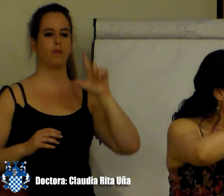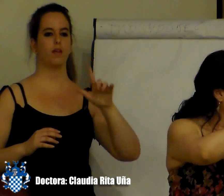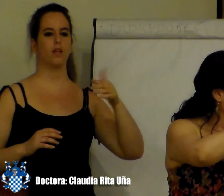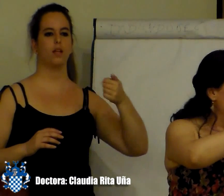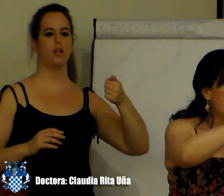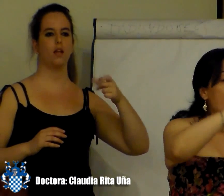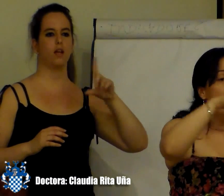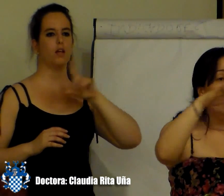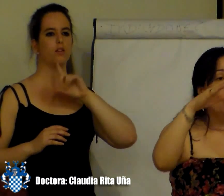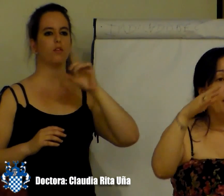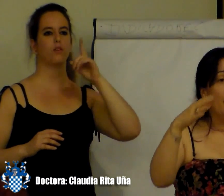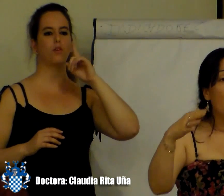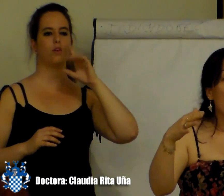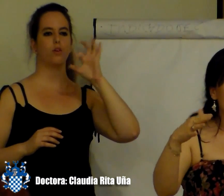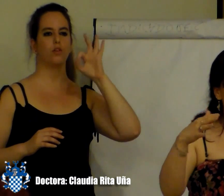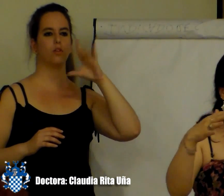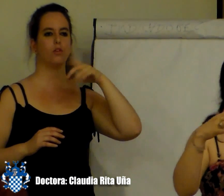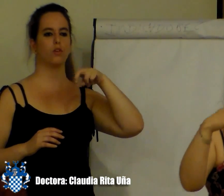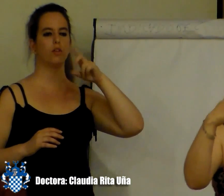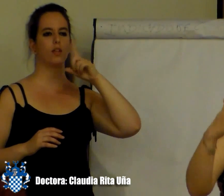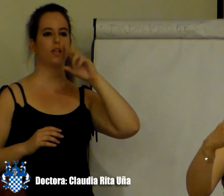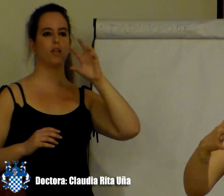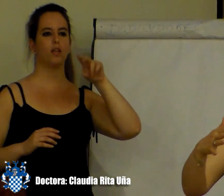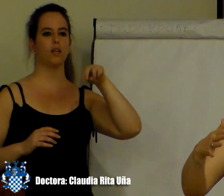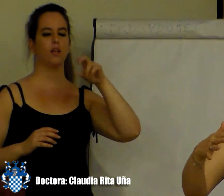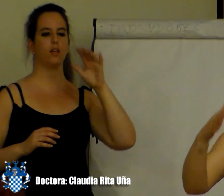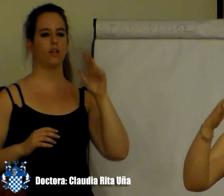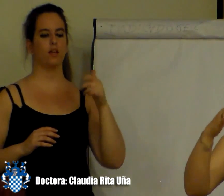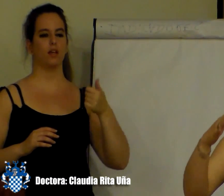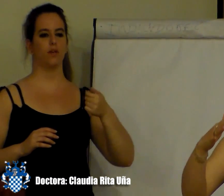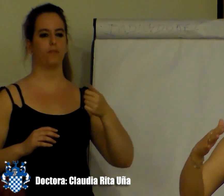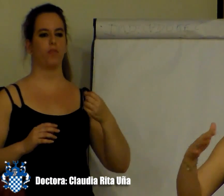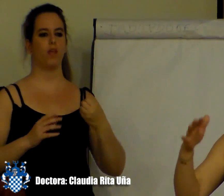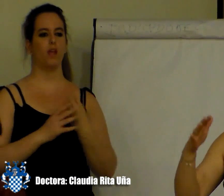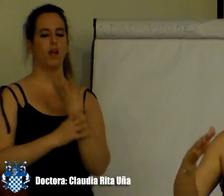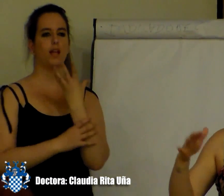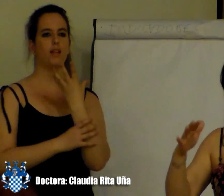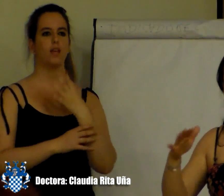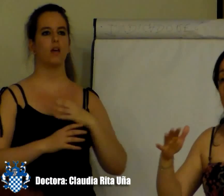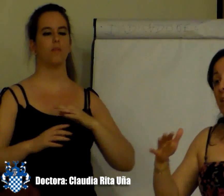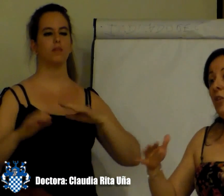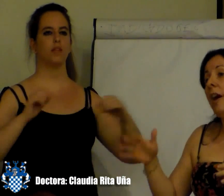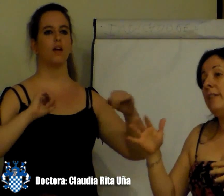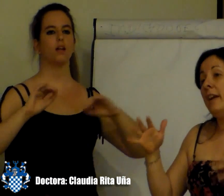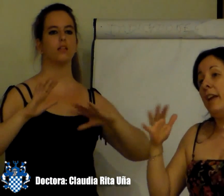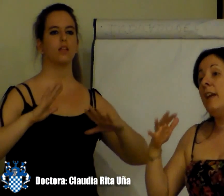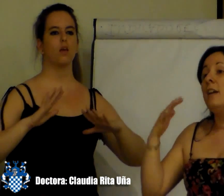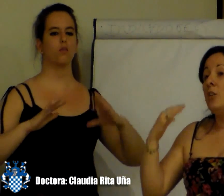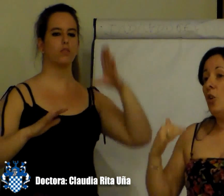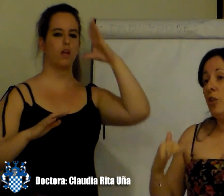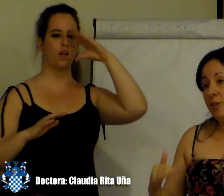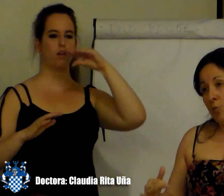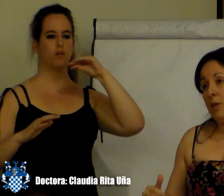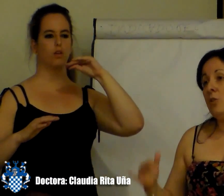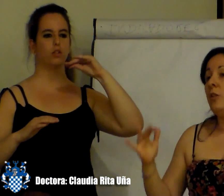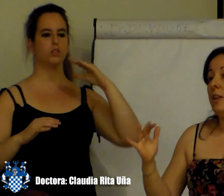hace que durante el día nos mantengamos más activos y a la noche la actividad vaya descendiendo hasta que nos dé sueño